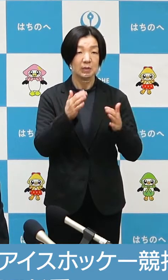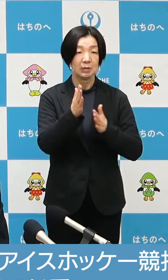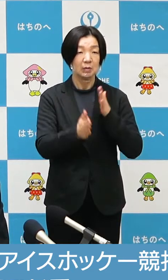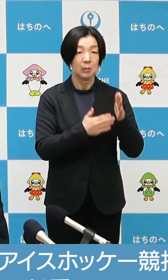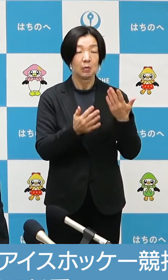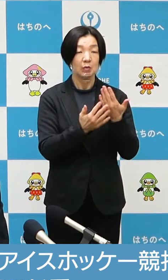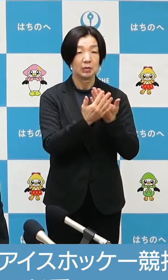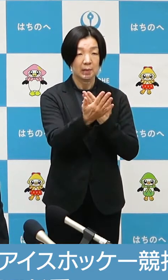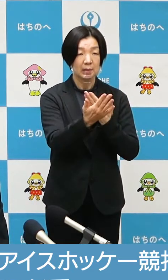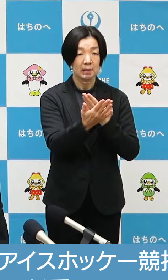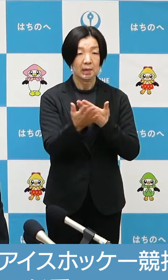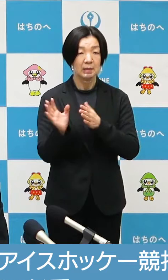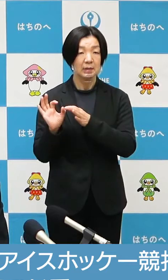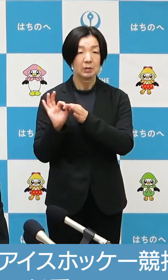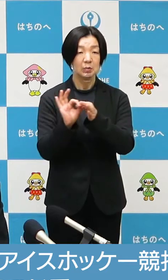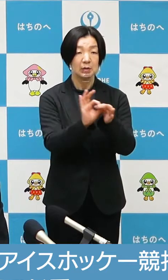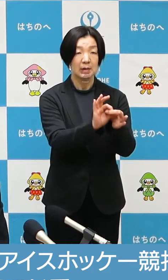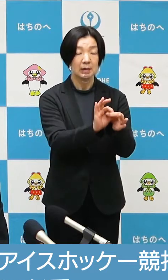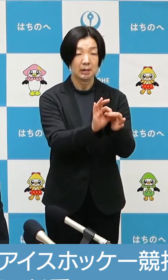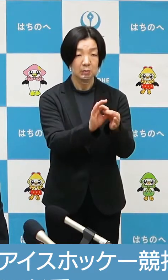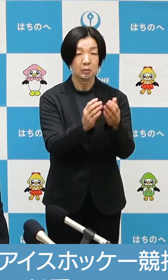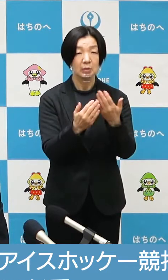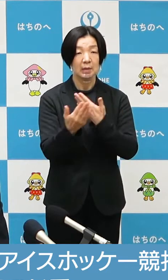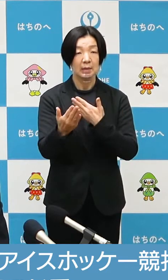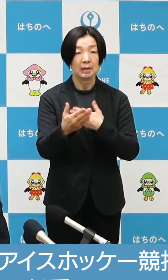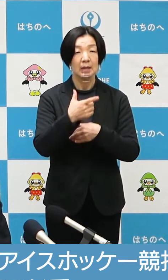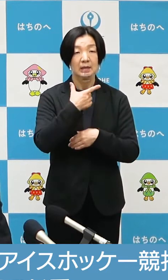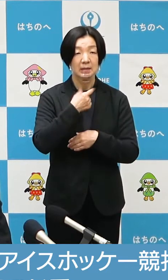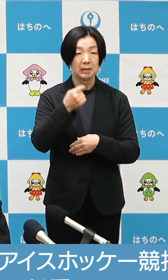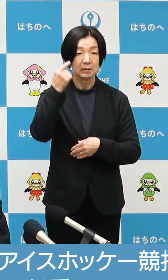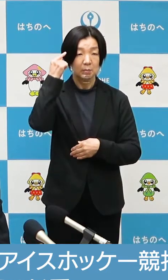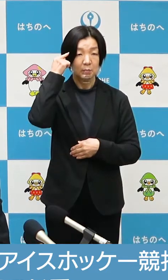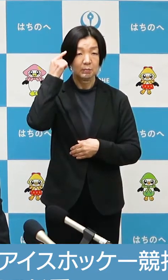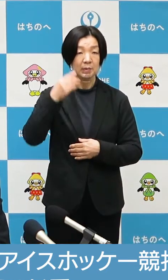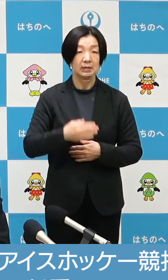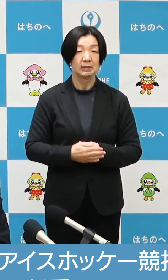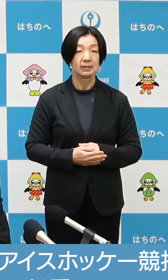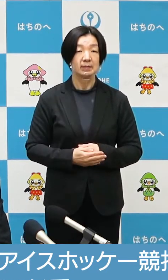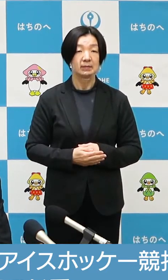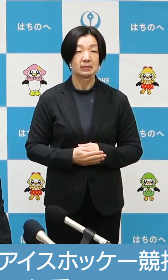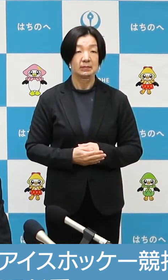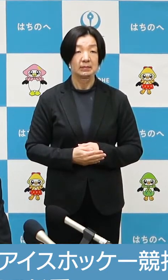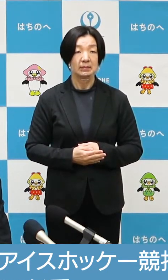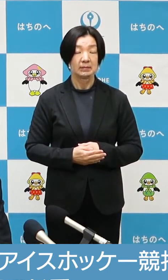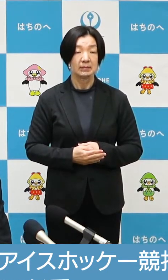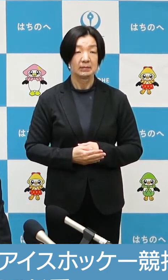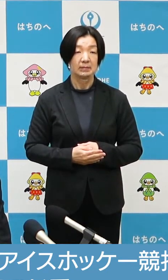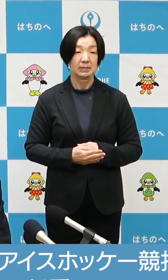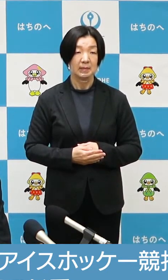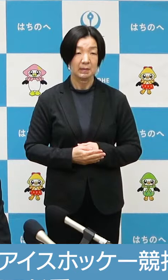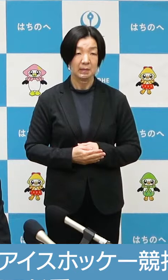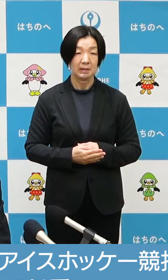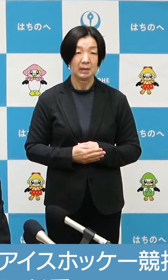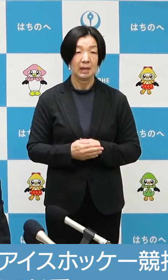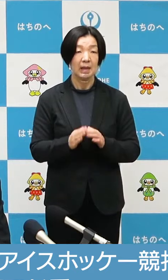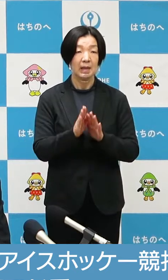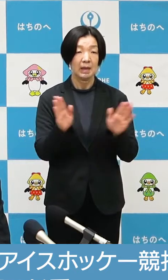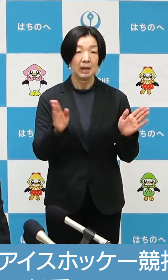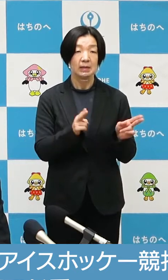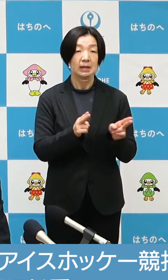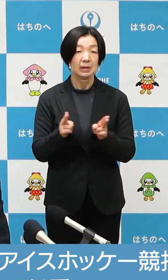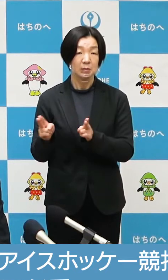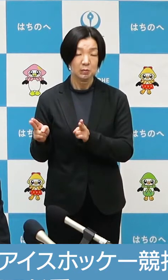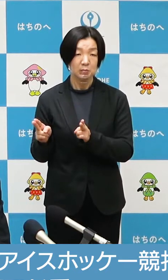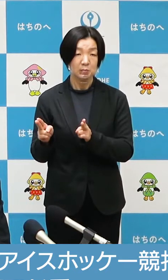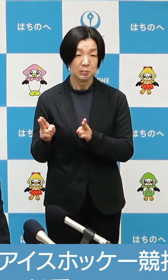つなぐ大会にしたいという願いが込められております今大会の開催準備にあたりまし